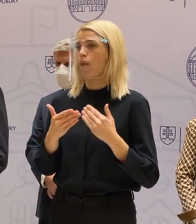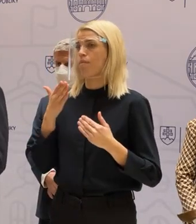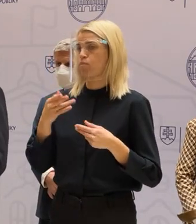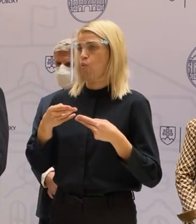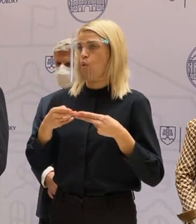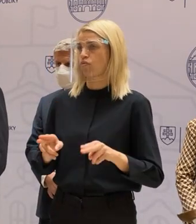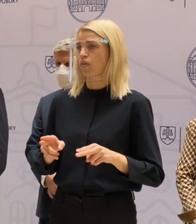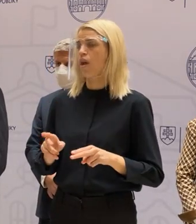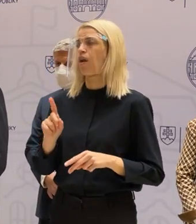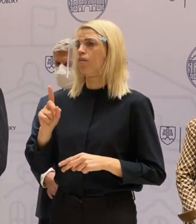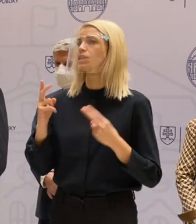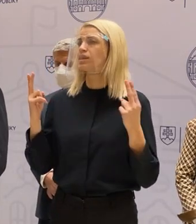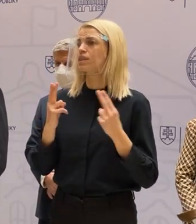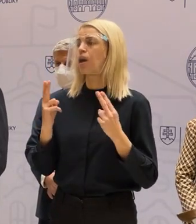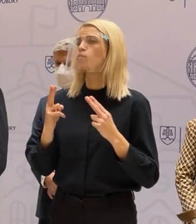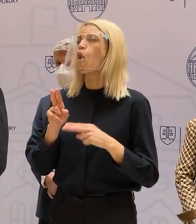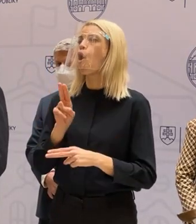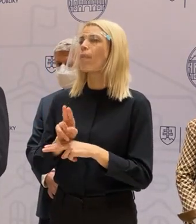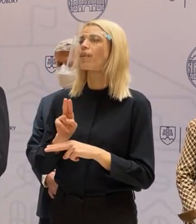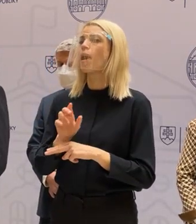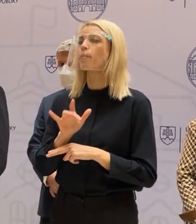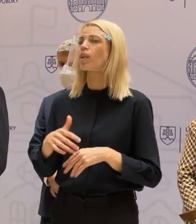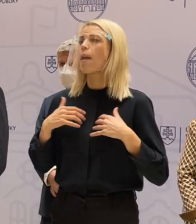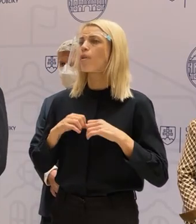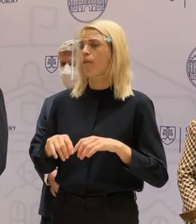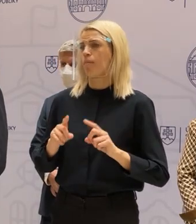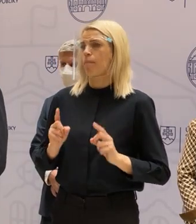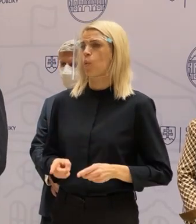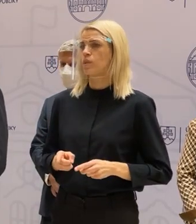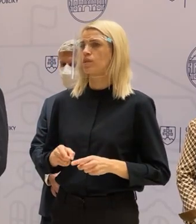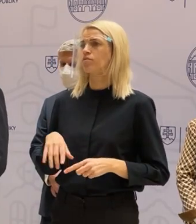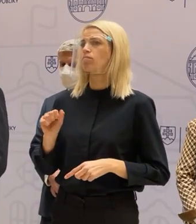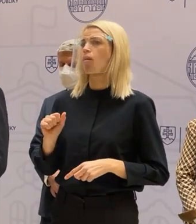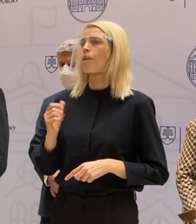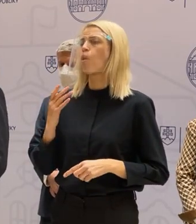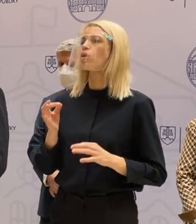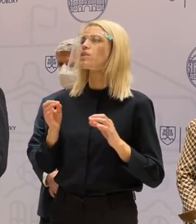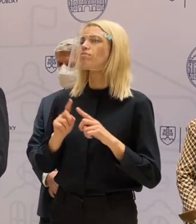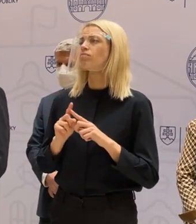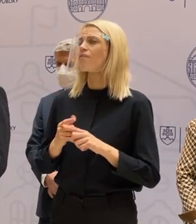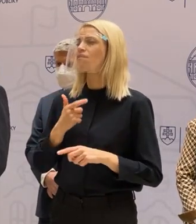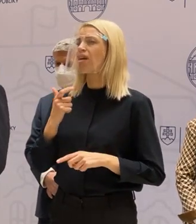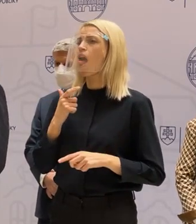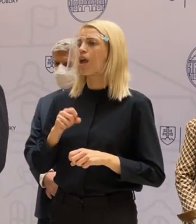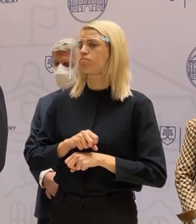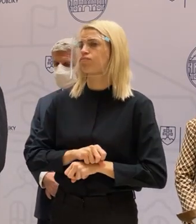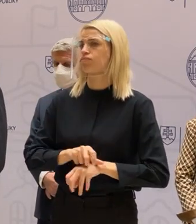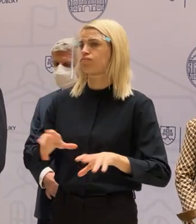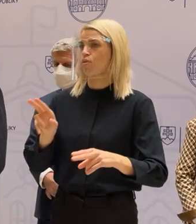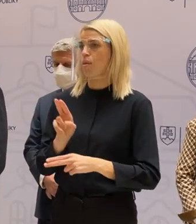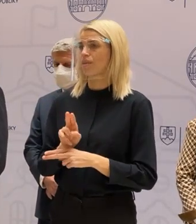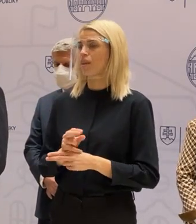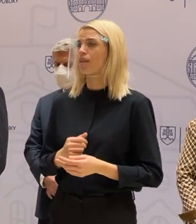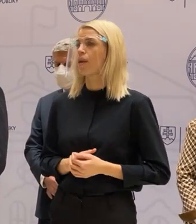samozrejme s nejakými protiepidemiologickými opatreniami, aby nedošlo k veľkým superšíriteľským opatreniam. Na druhej